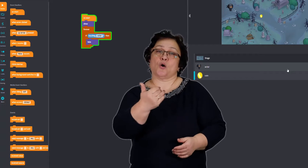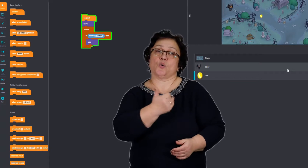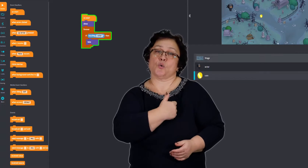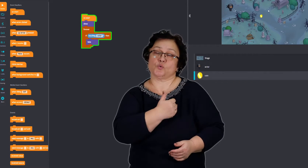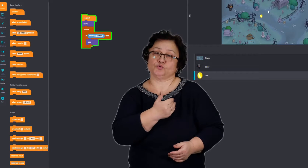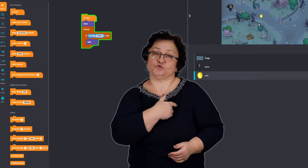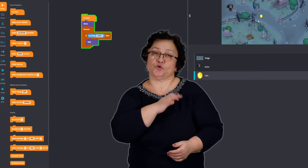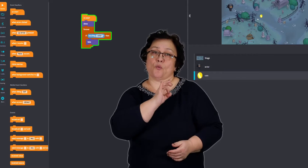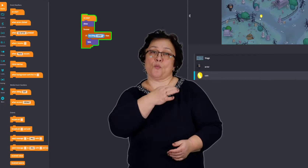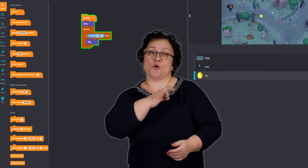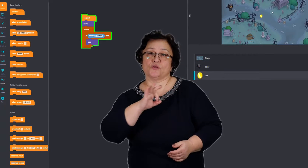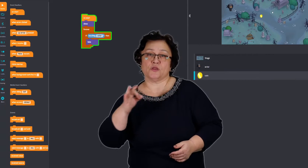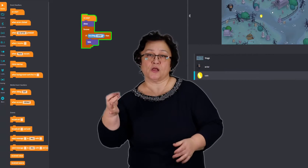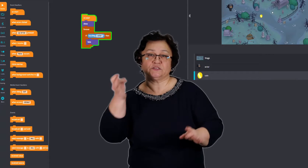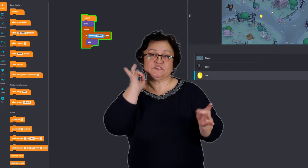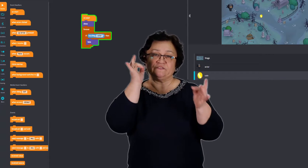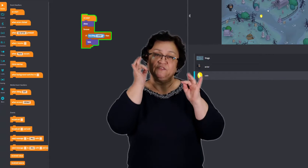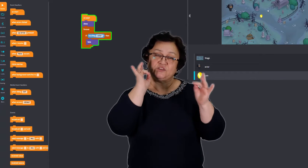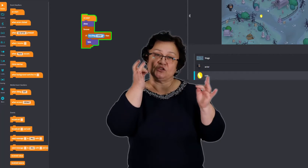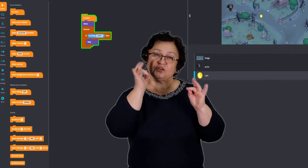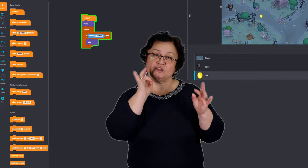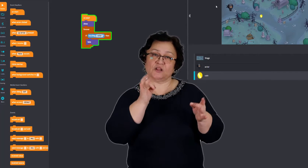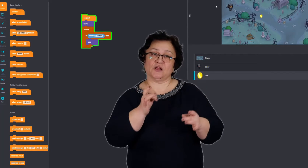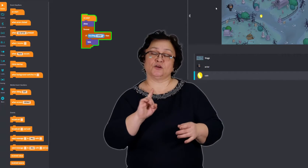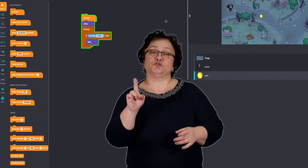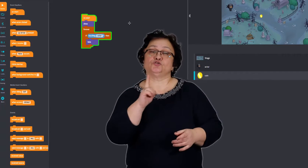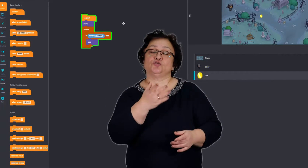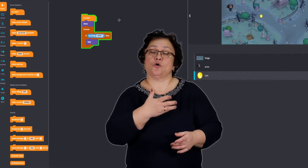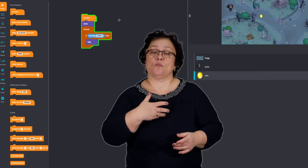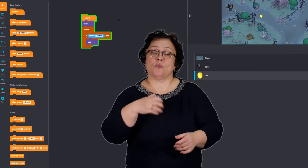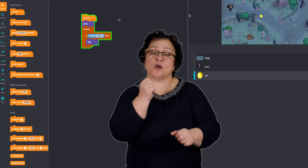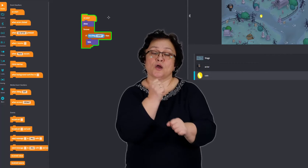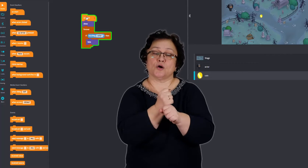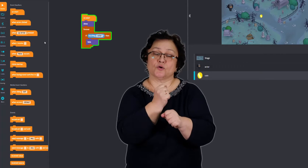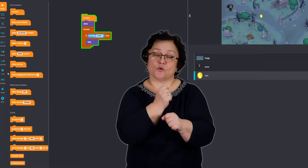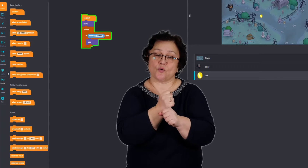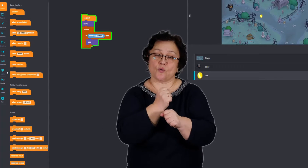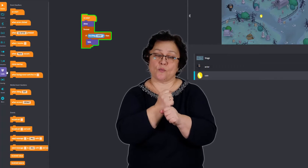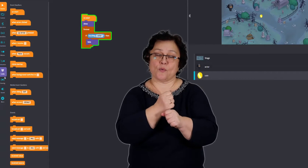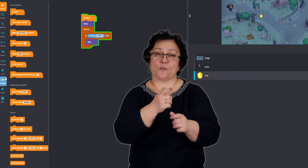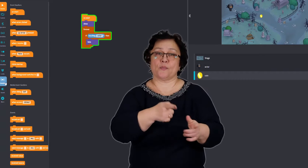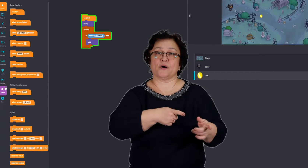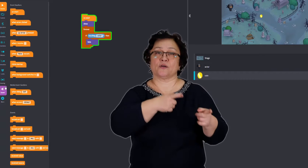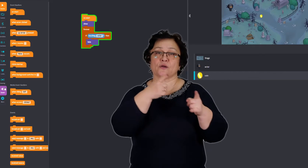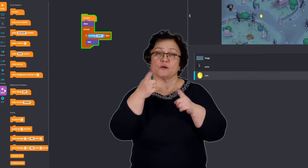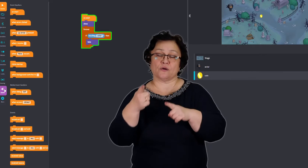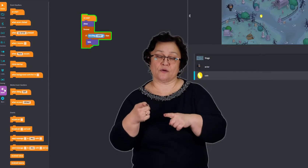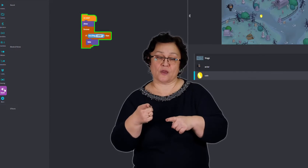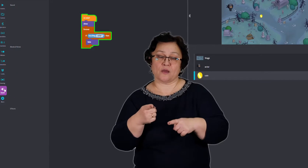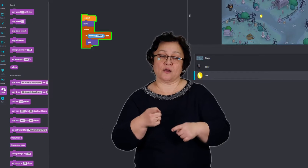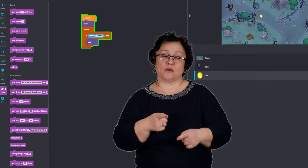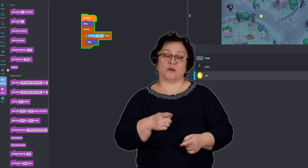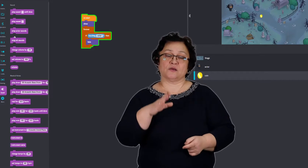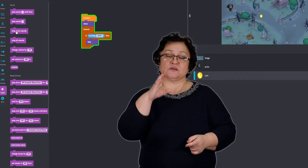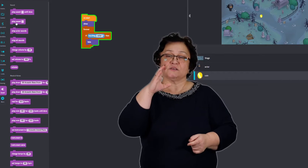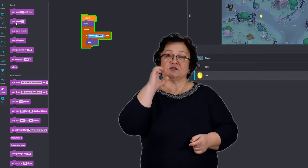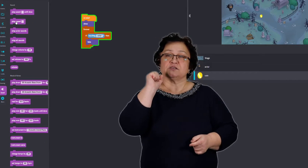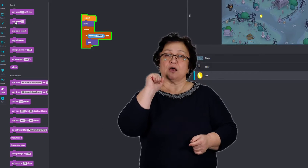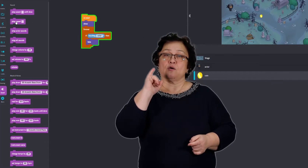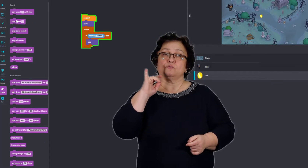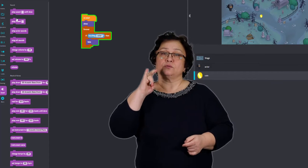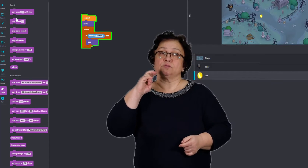хочу, щоб монетка дзвеніла. Тому що ми робимо? Ми переходимо в блоки